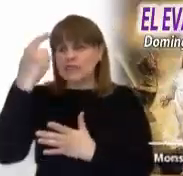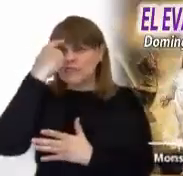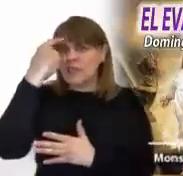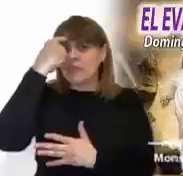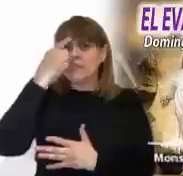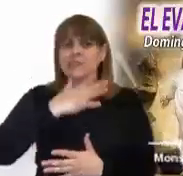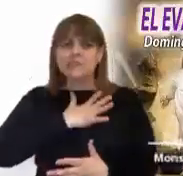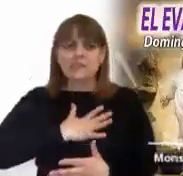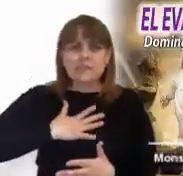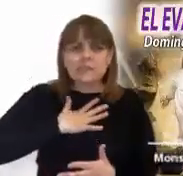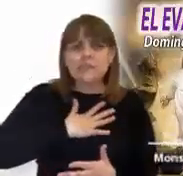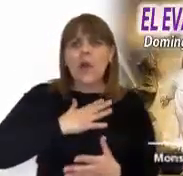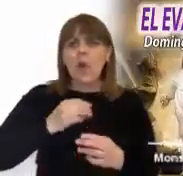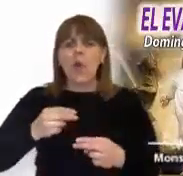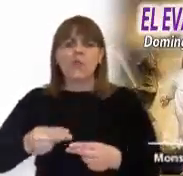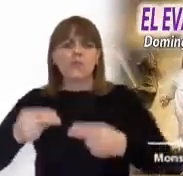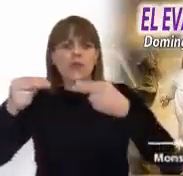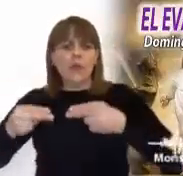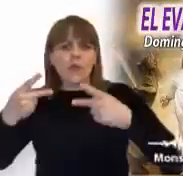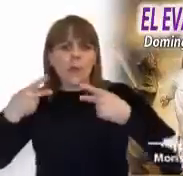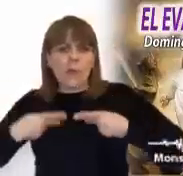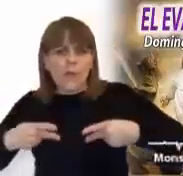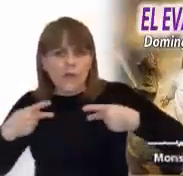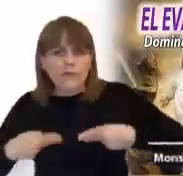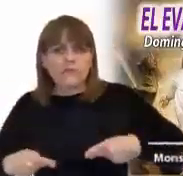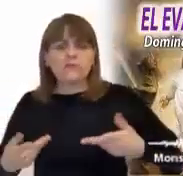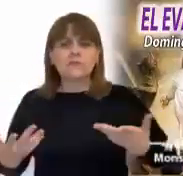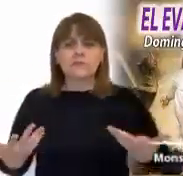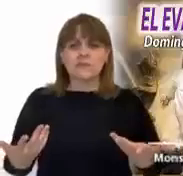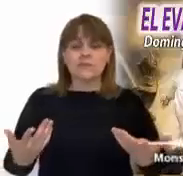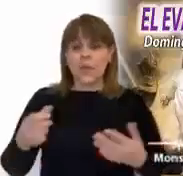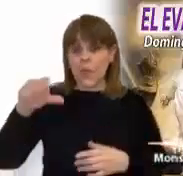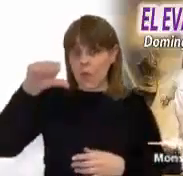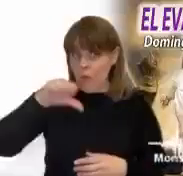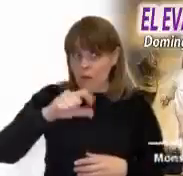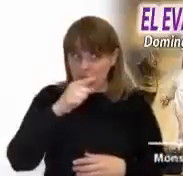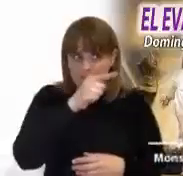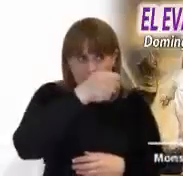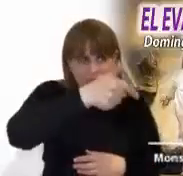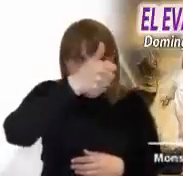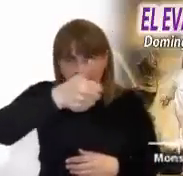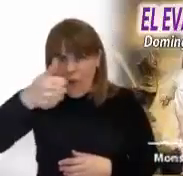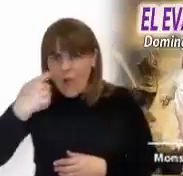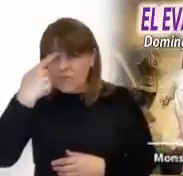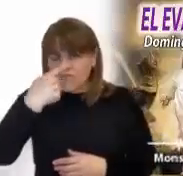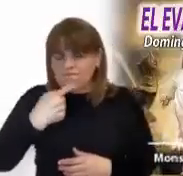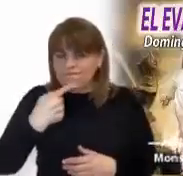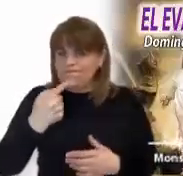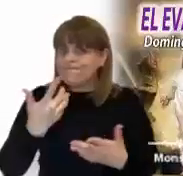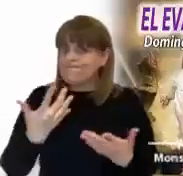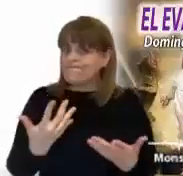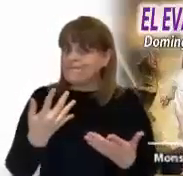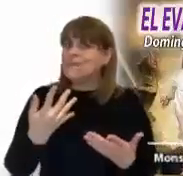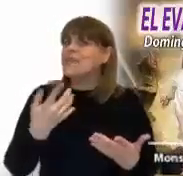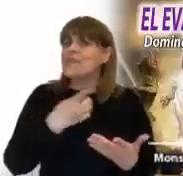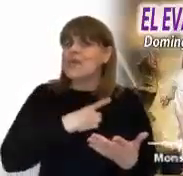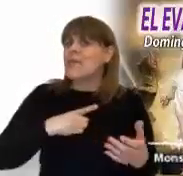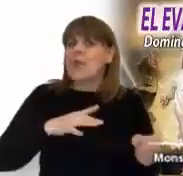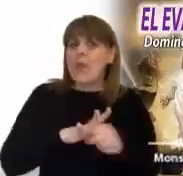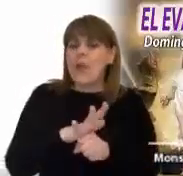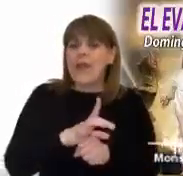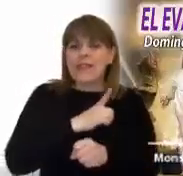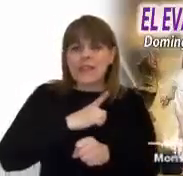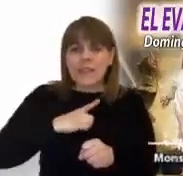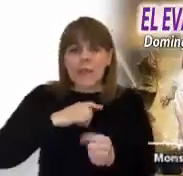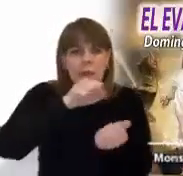placer o por la compraventa de personas. Hoy, nuestro reto es descubrir el